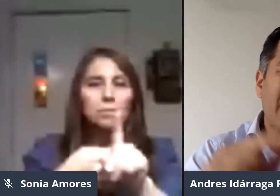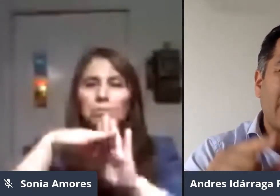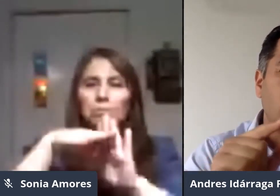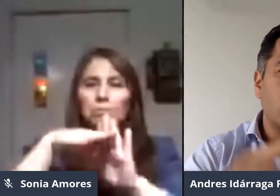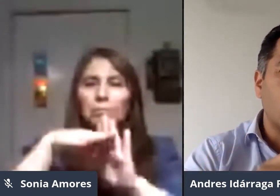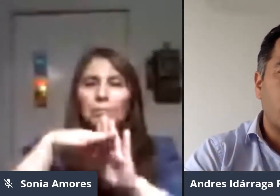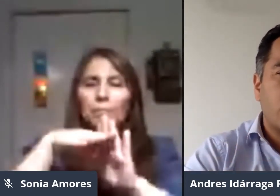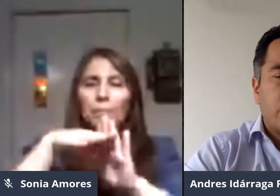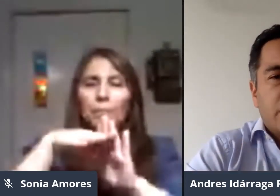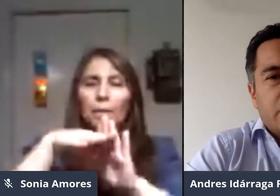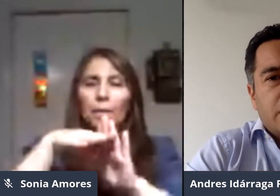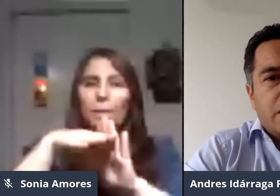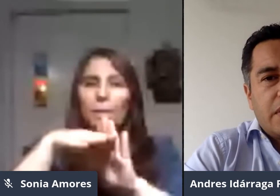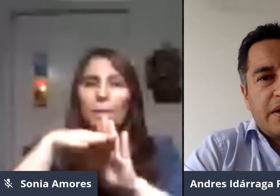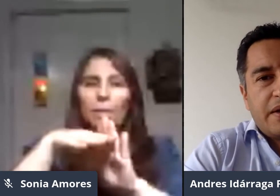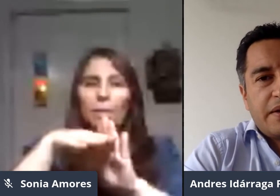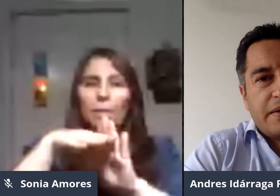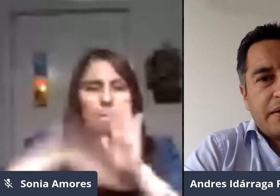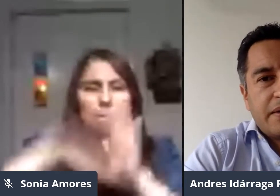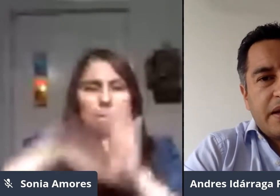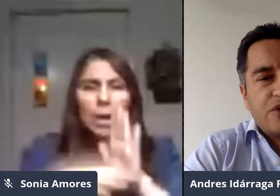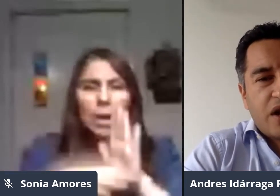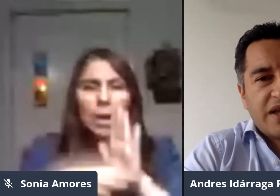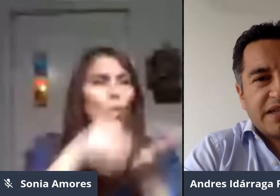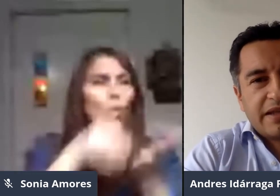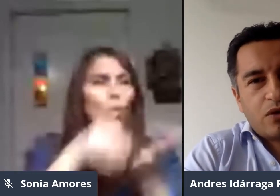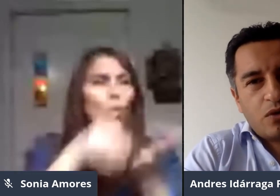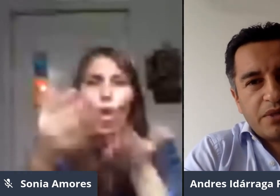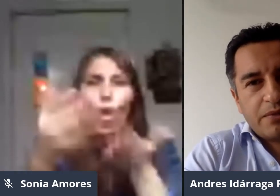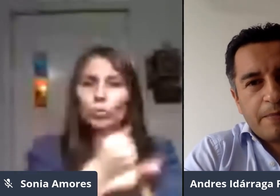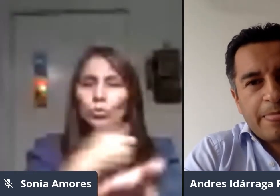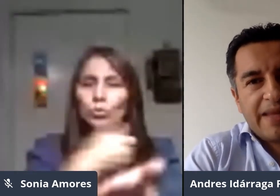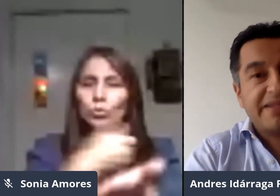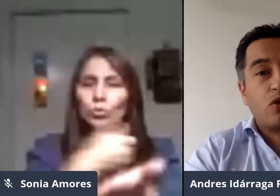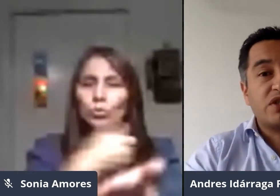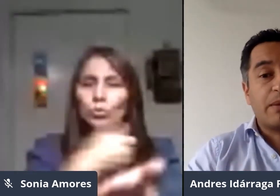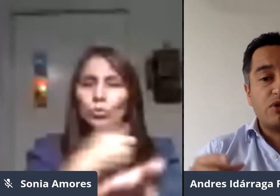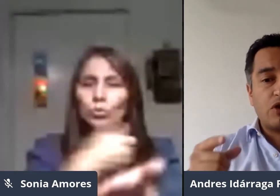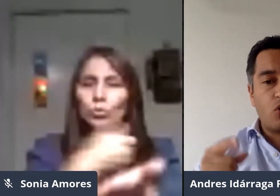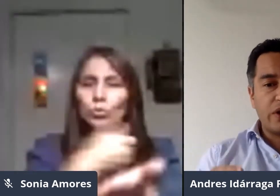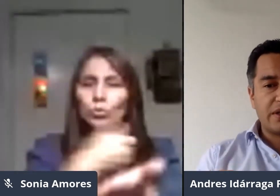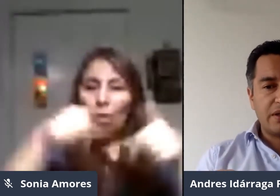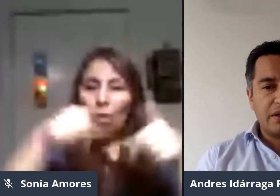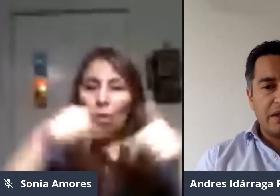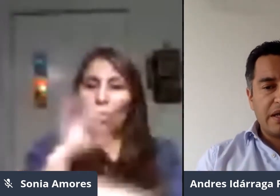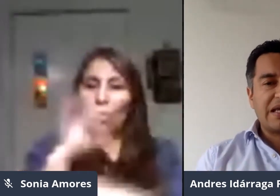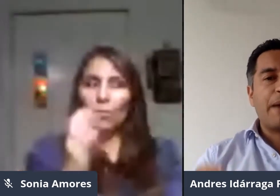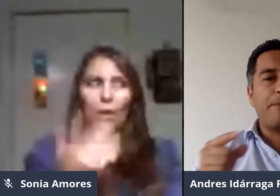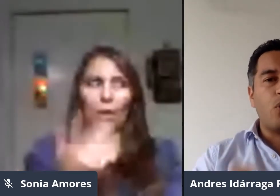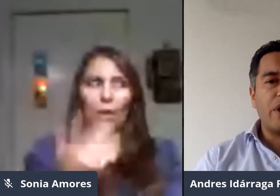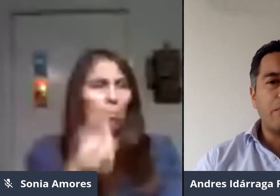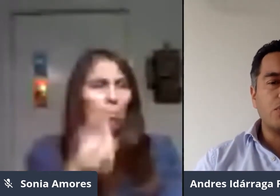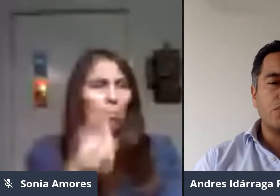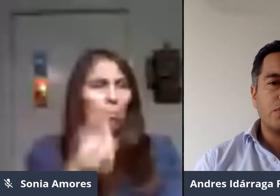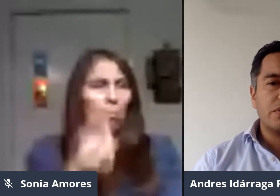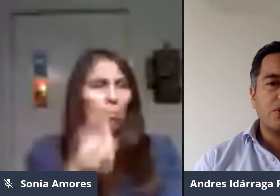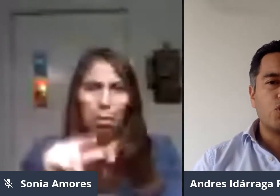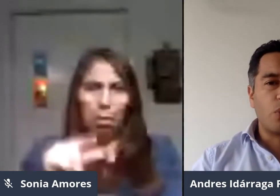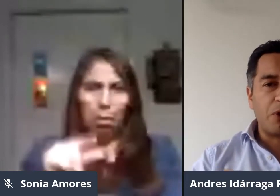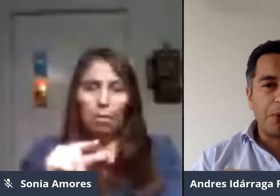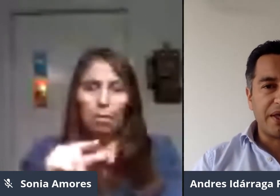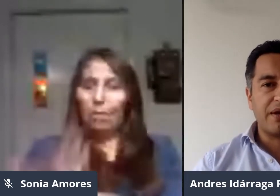del menor nivel de consumo en la historia reciente de Colombia. Es decir, nos estamos dando cuenta que